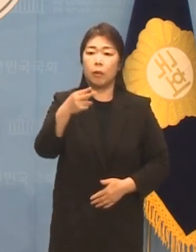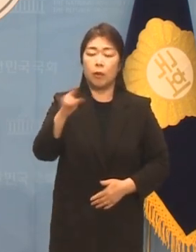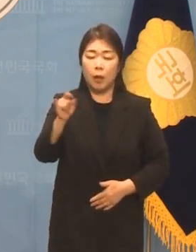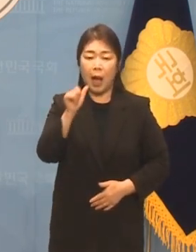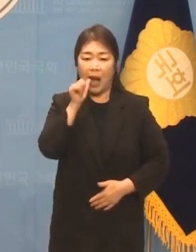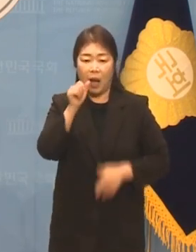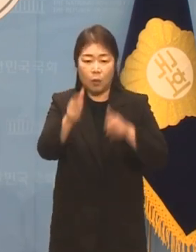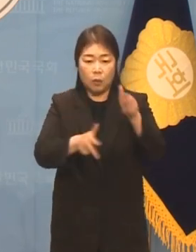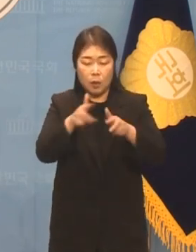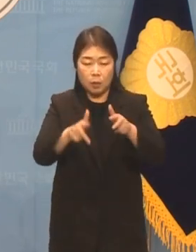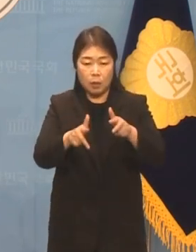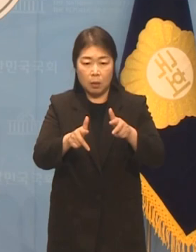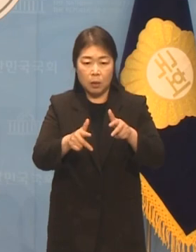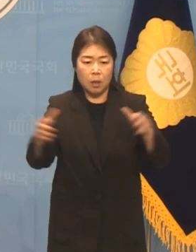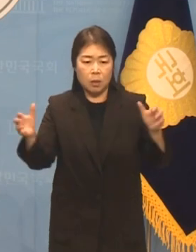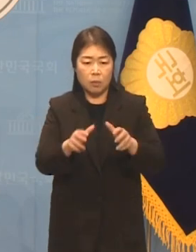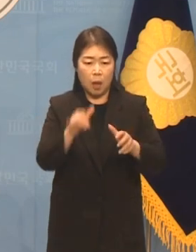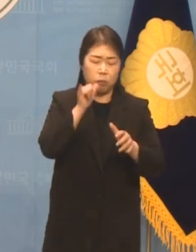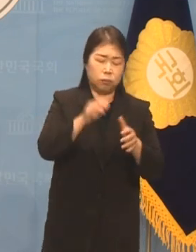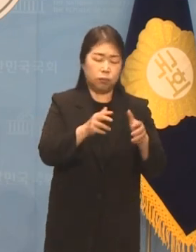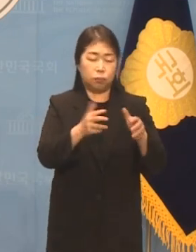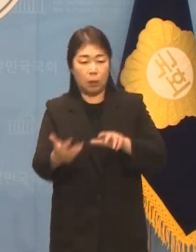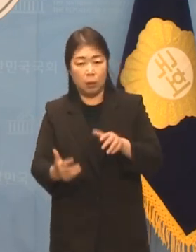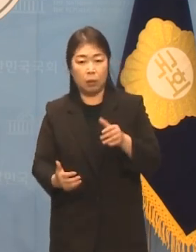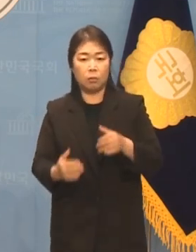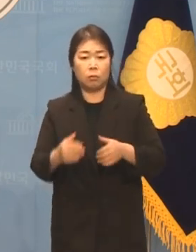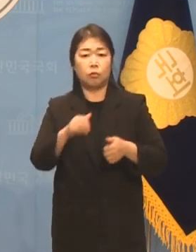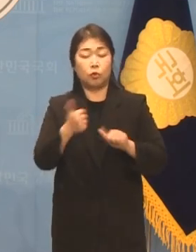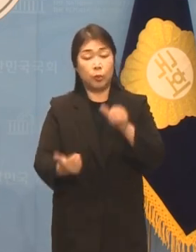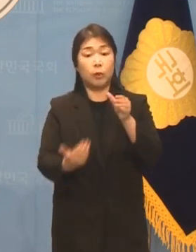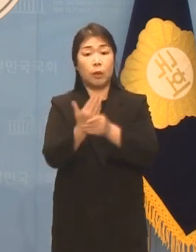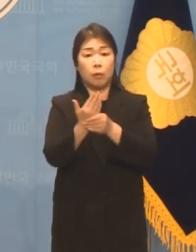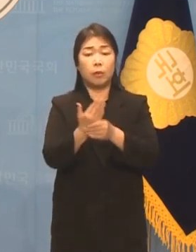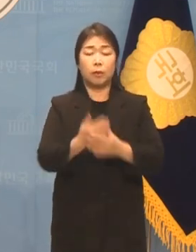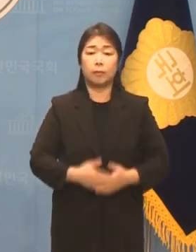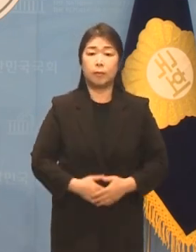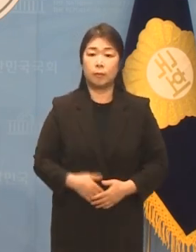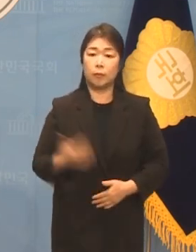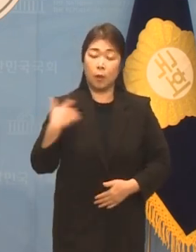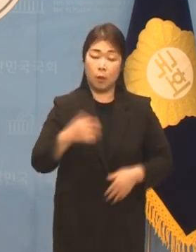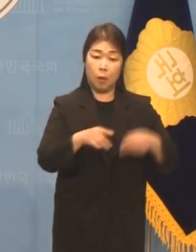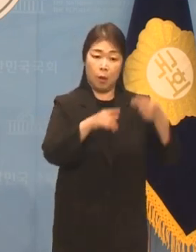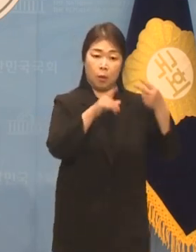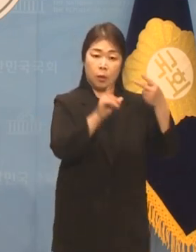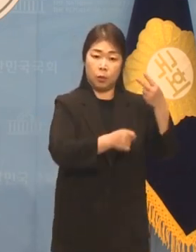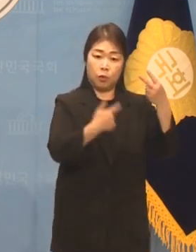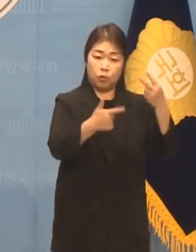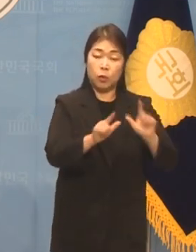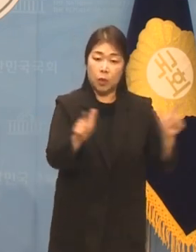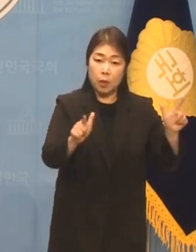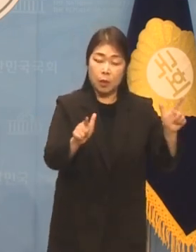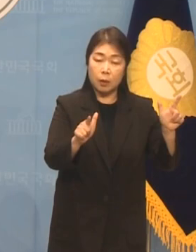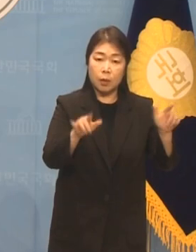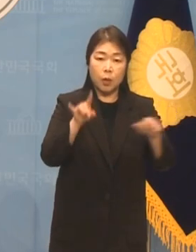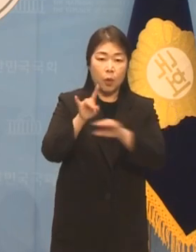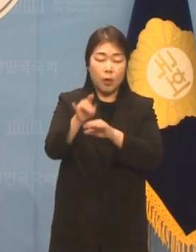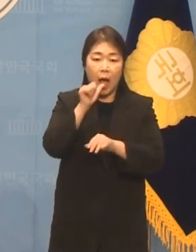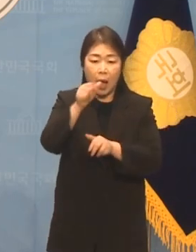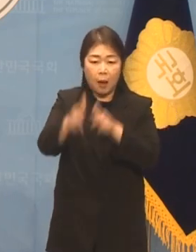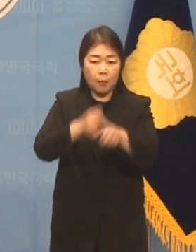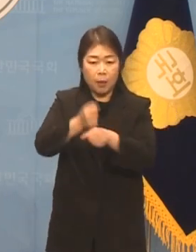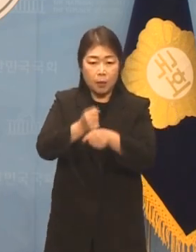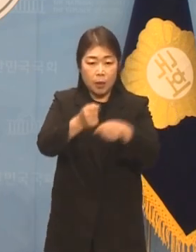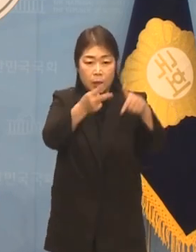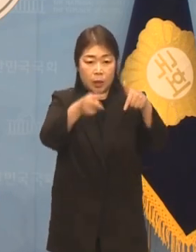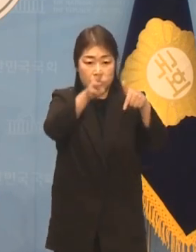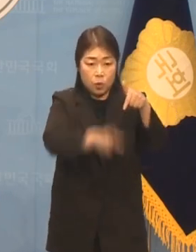사망재해 또다시 위험의 외주화입니다. 지난 6일 현대제철 인천공장에서 가스